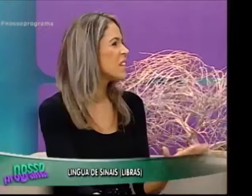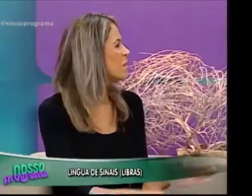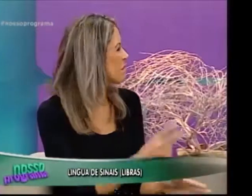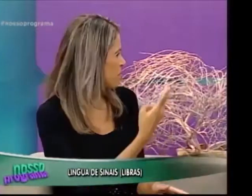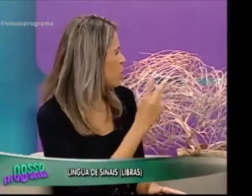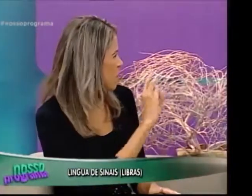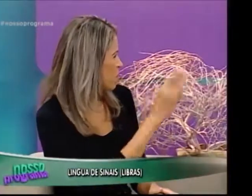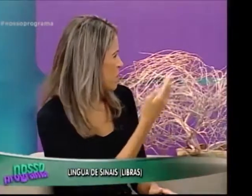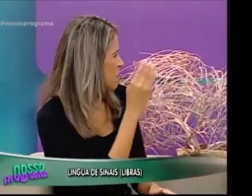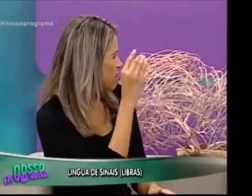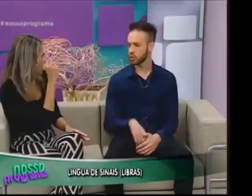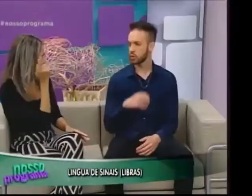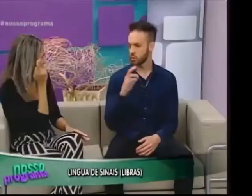que...